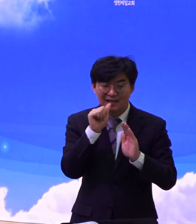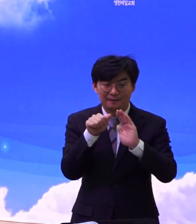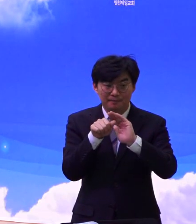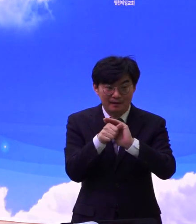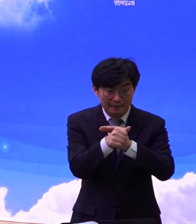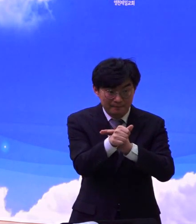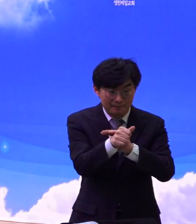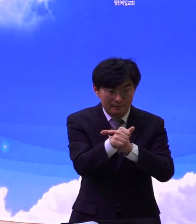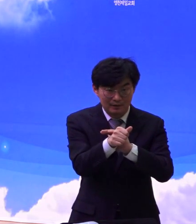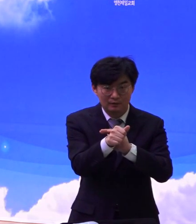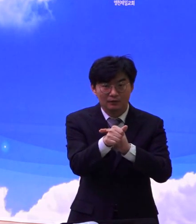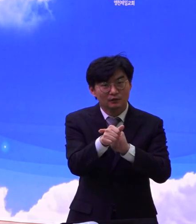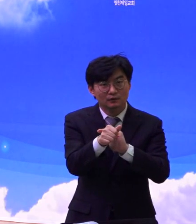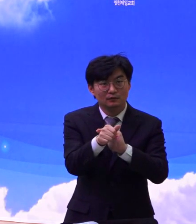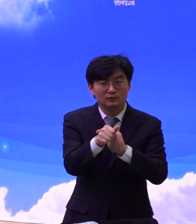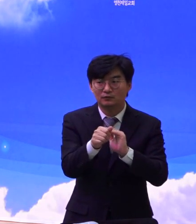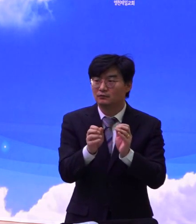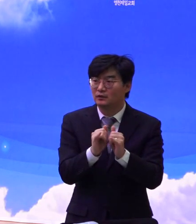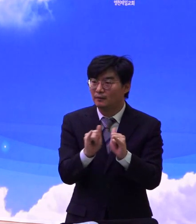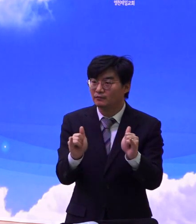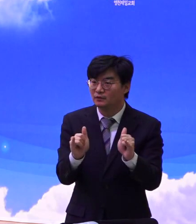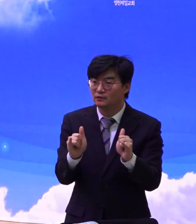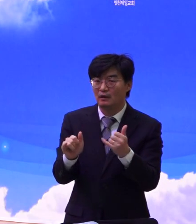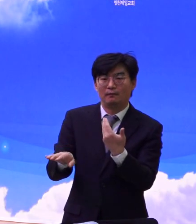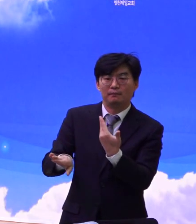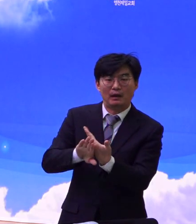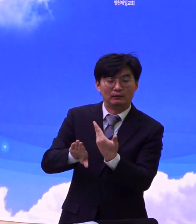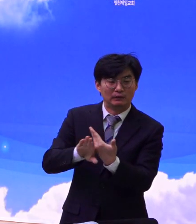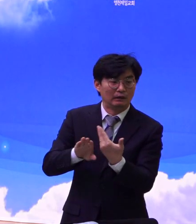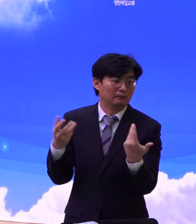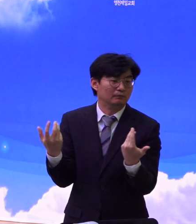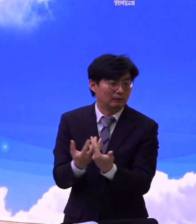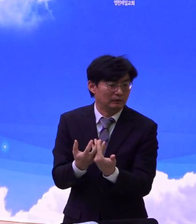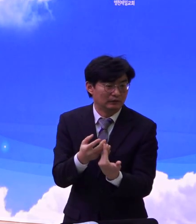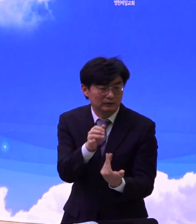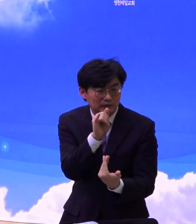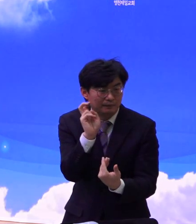일은 정말로 수많은 반대에 부딪혔을 거라 생각합니다.